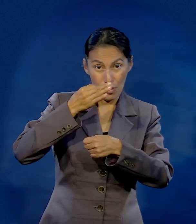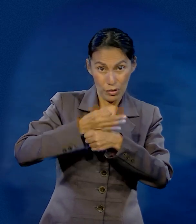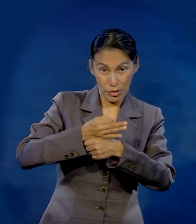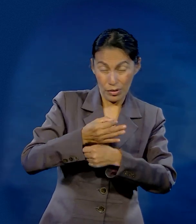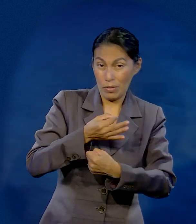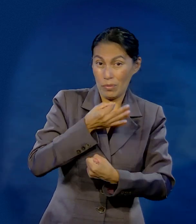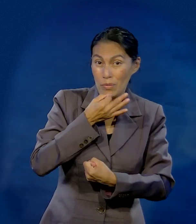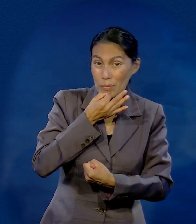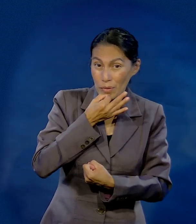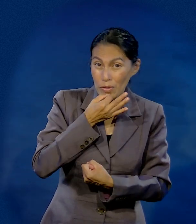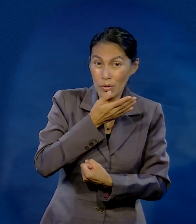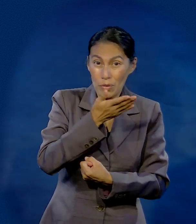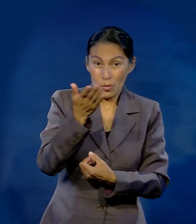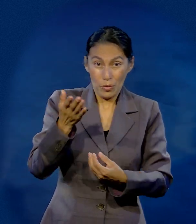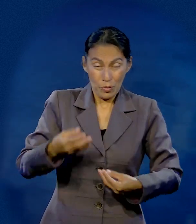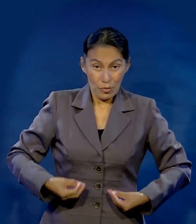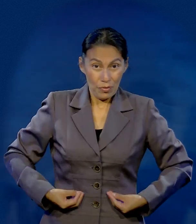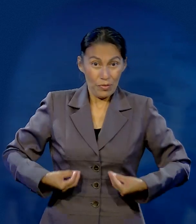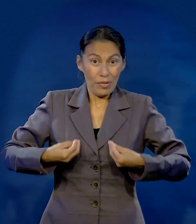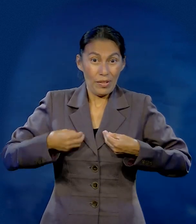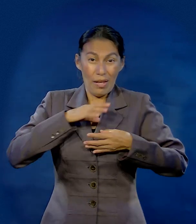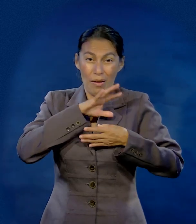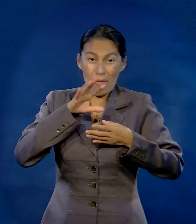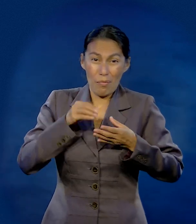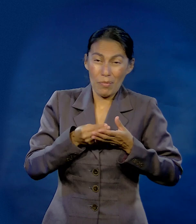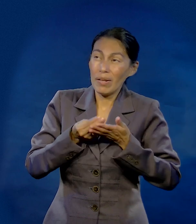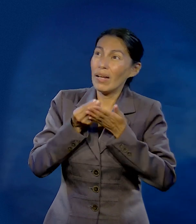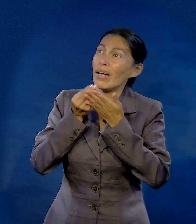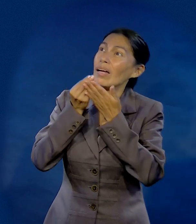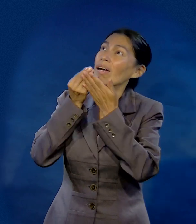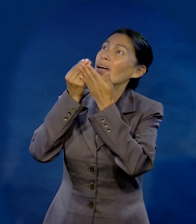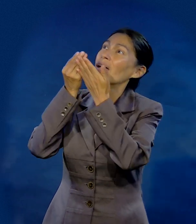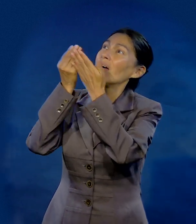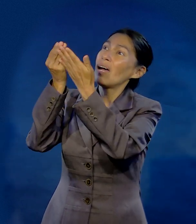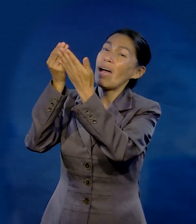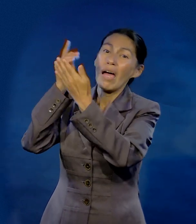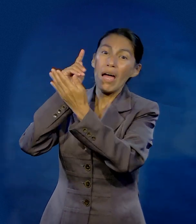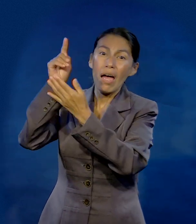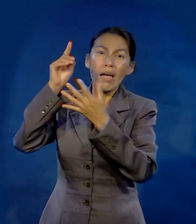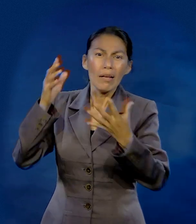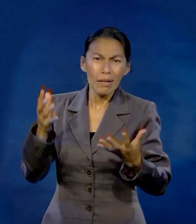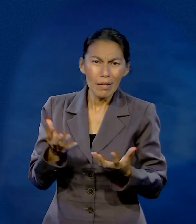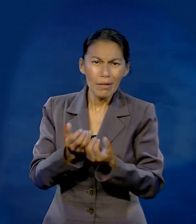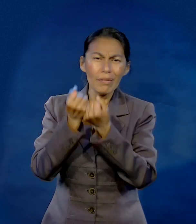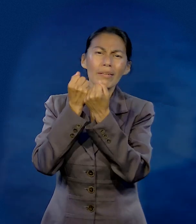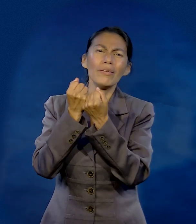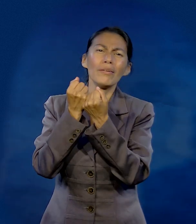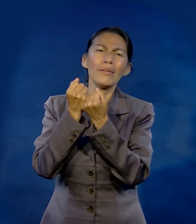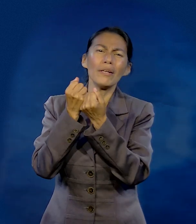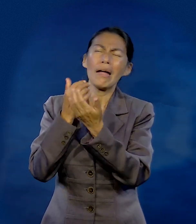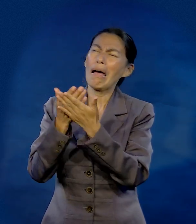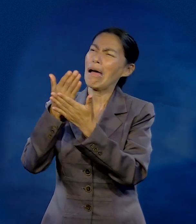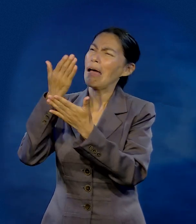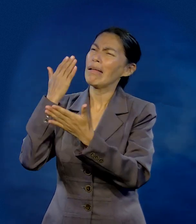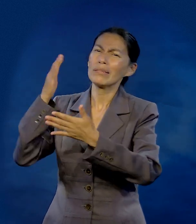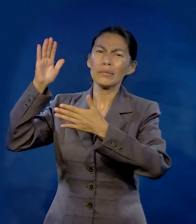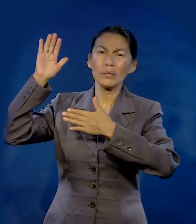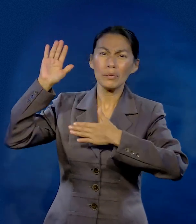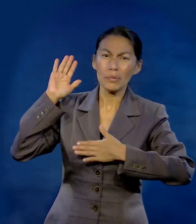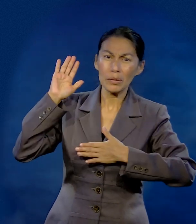ustedes amigos amigo Recuerda que ahora es el tiempo